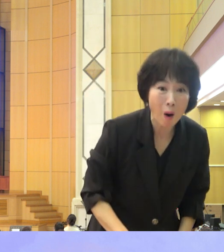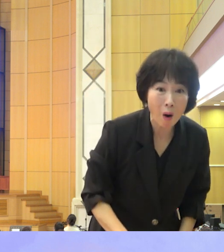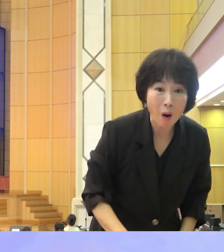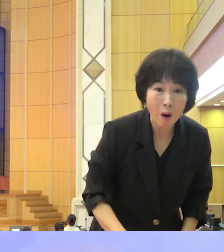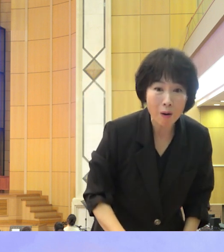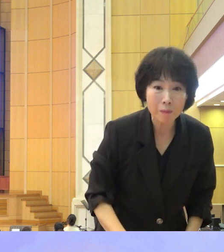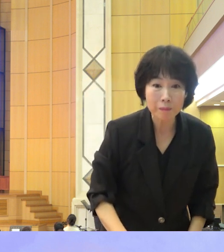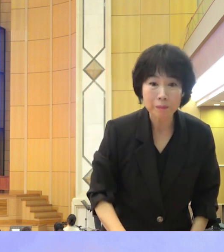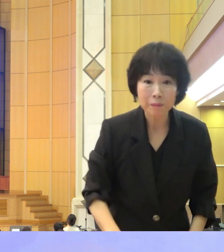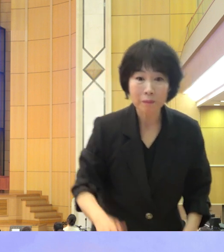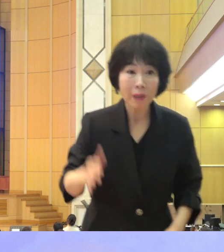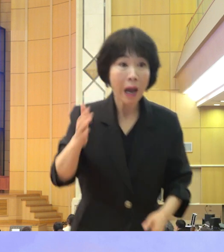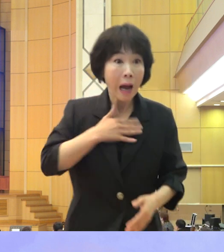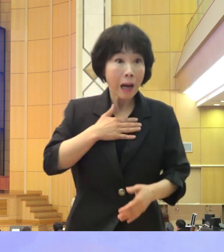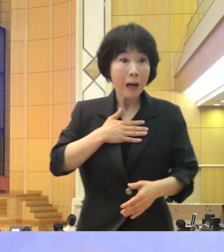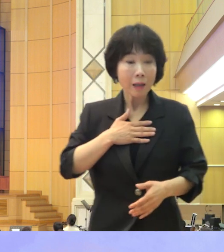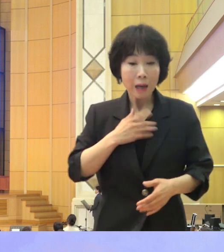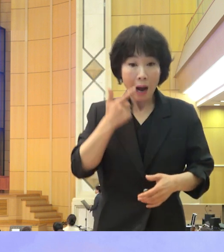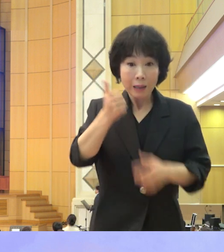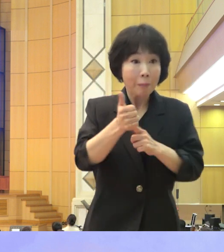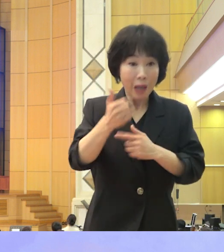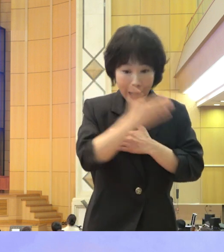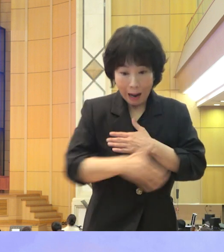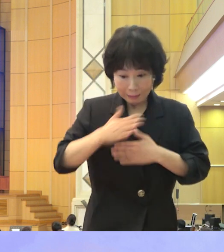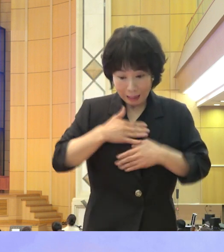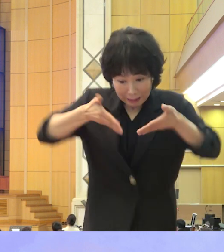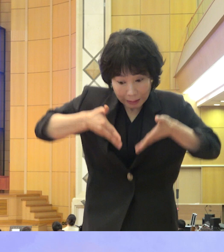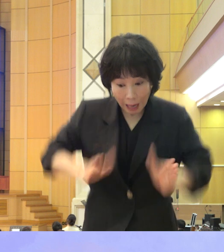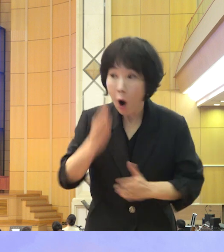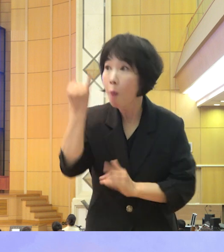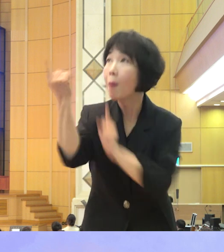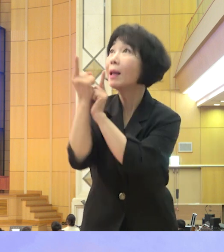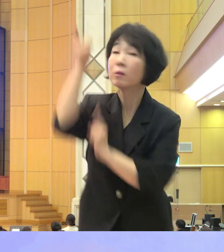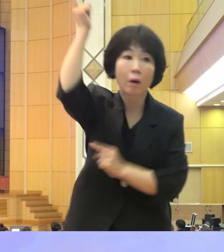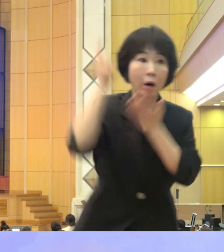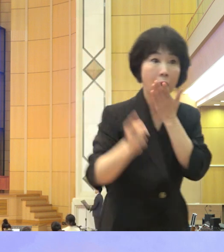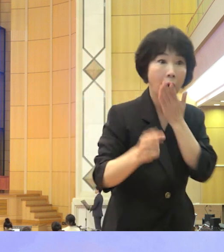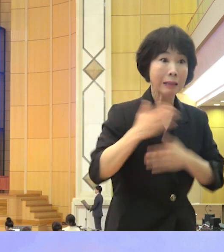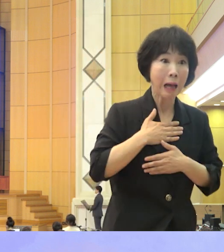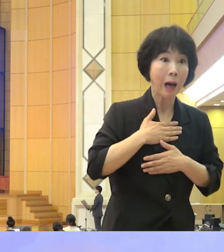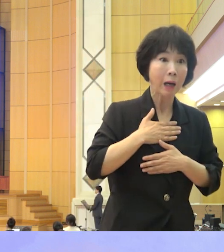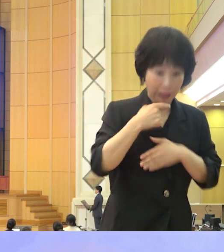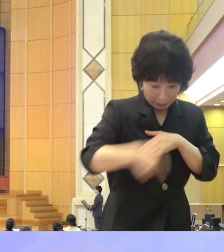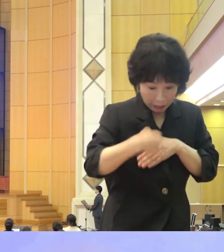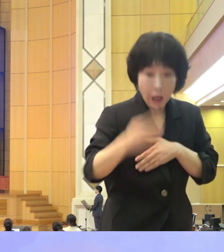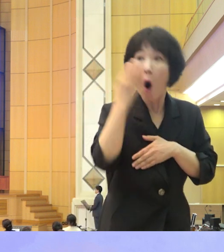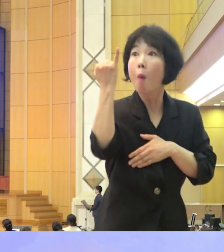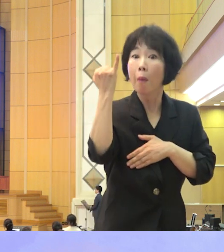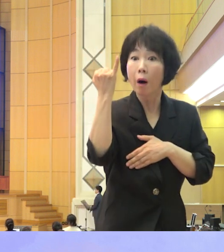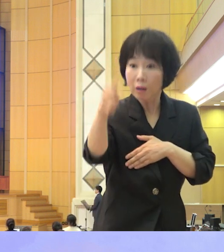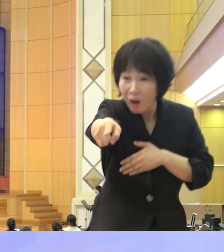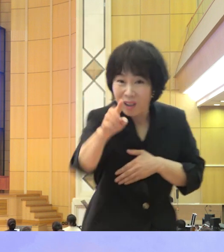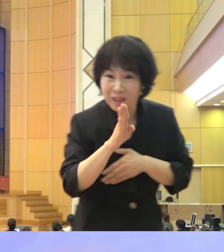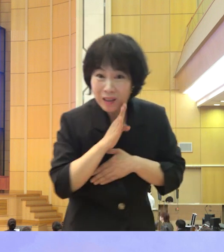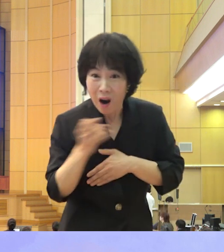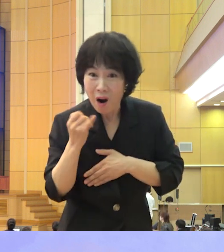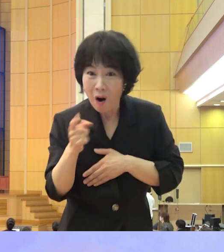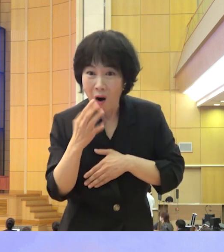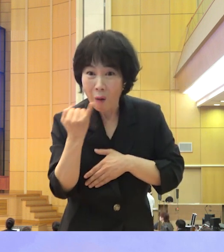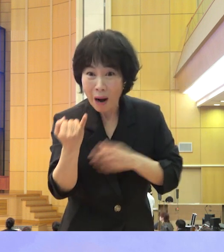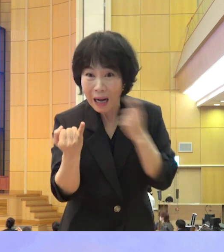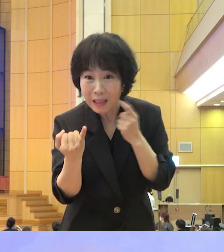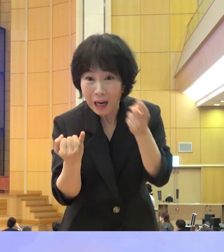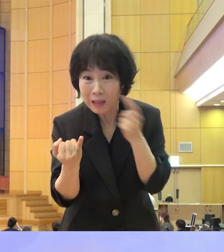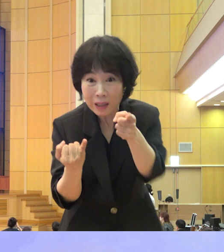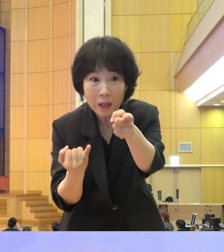나를 낳아준 어머니를 만났어요. 깜짝 놀랐죠. 나를 낳아준 어머니 앞에 어머니를